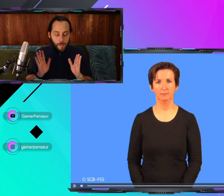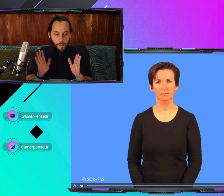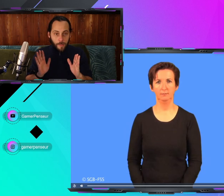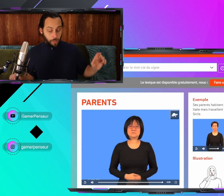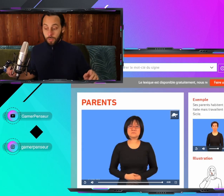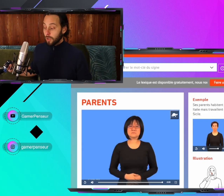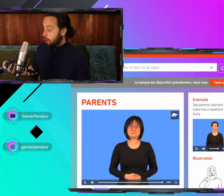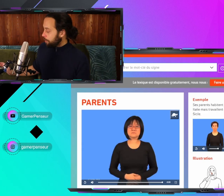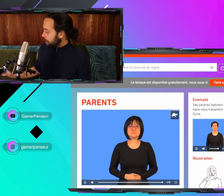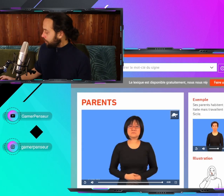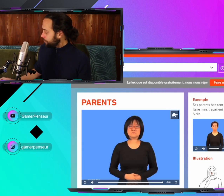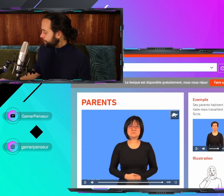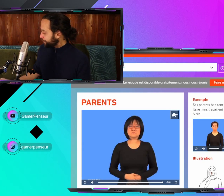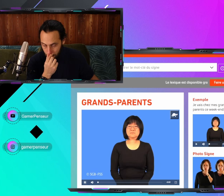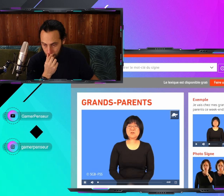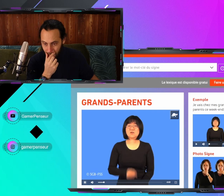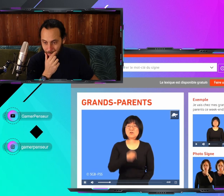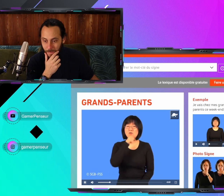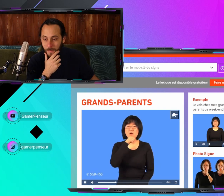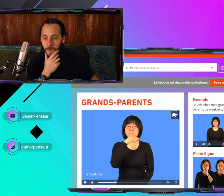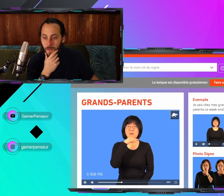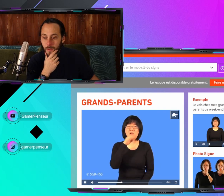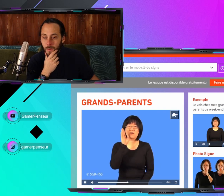endroit. Grands-parents.